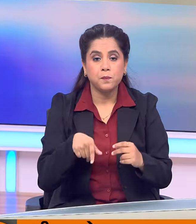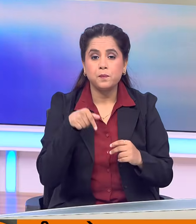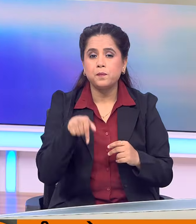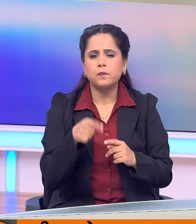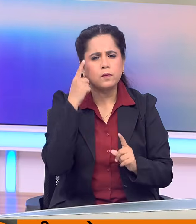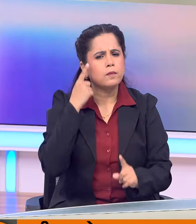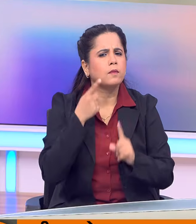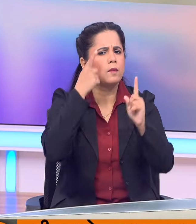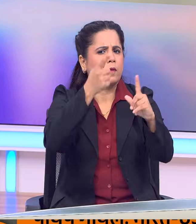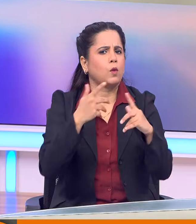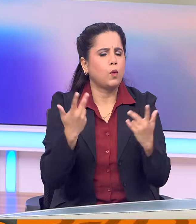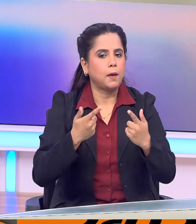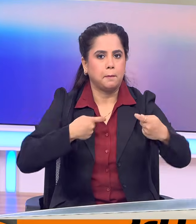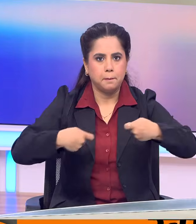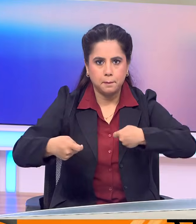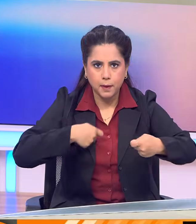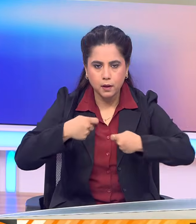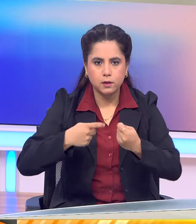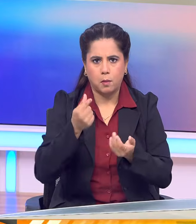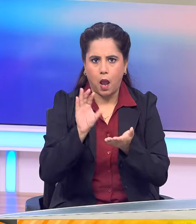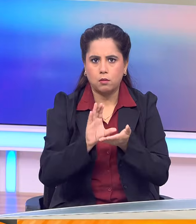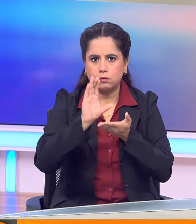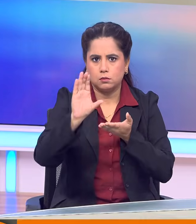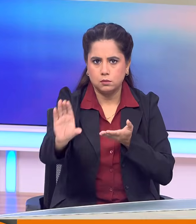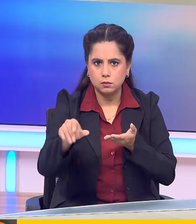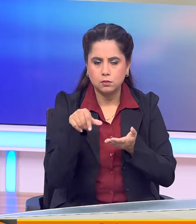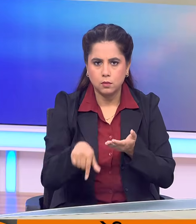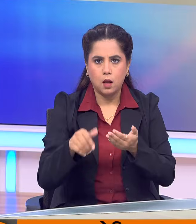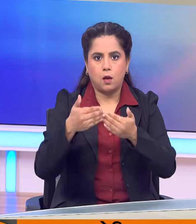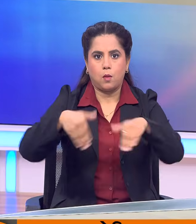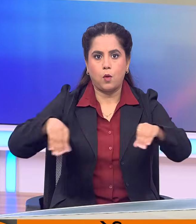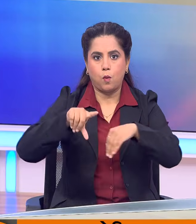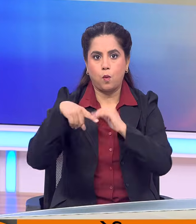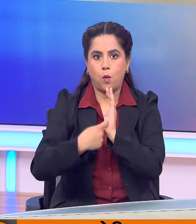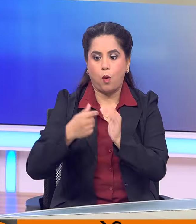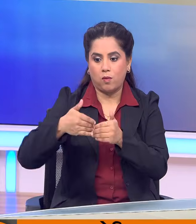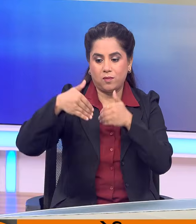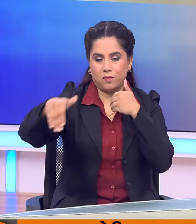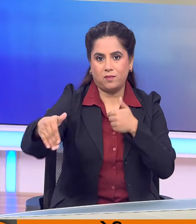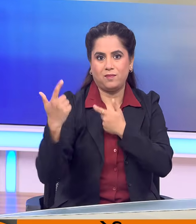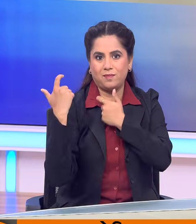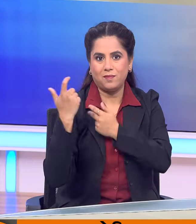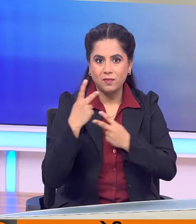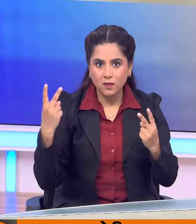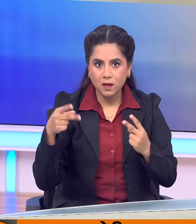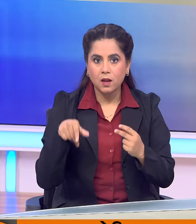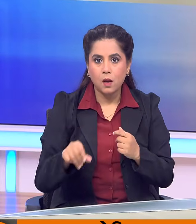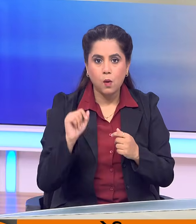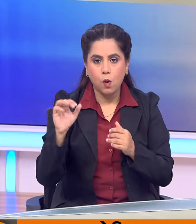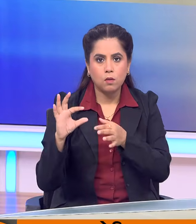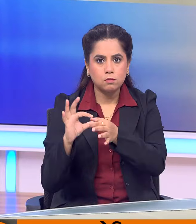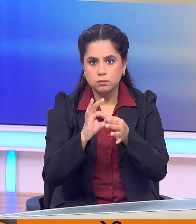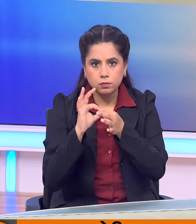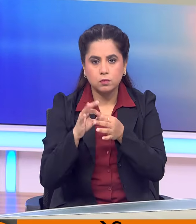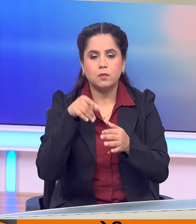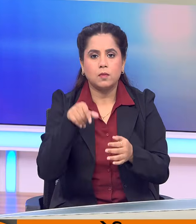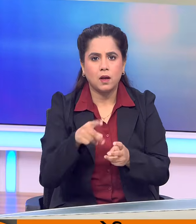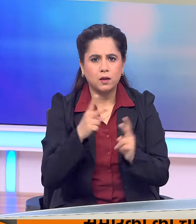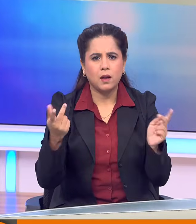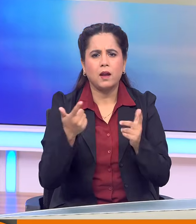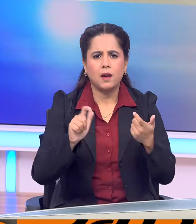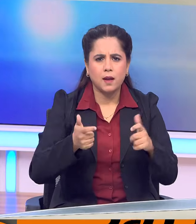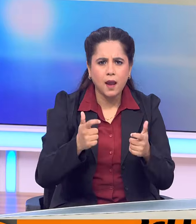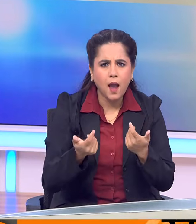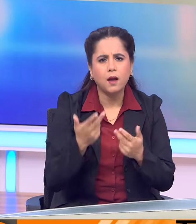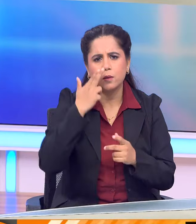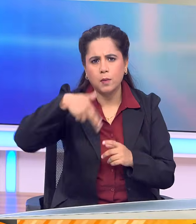का मुख्य उद्देश्य व्यापार, निवेश, सीमा पार कनेक्टिविटी, ऊर्जा और दोनों देशों के लोगों